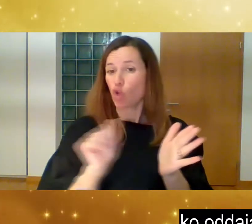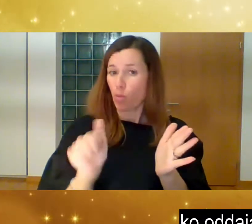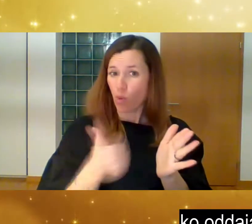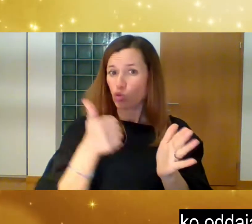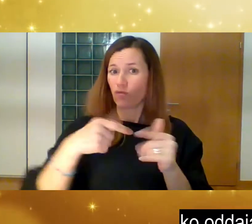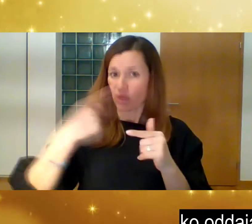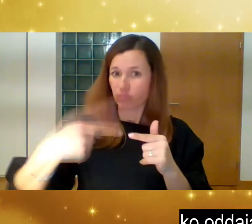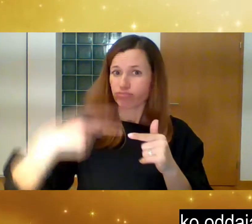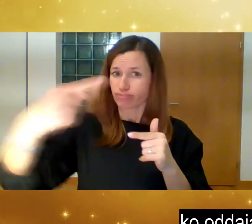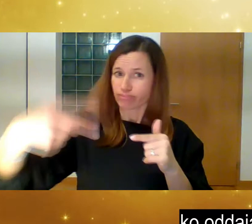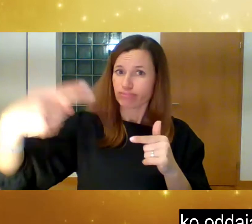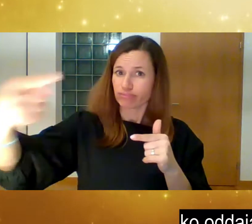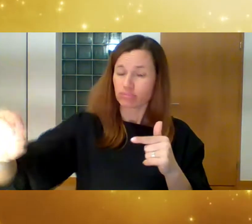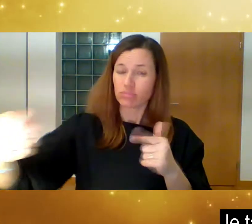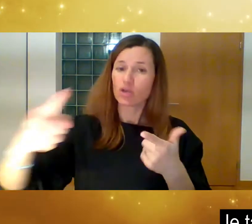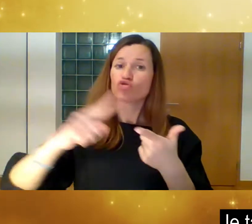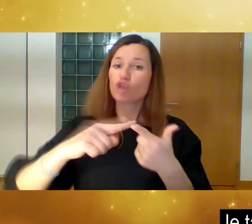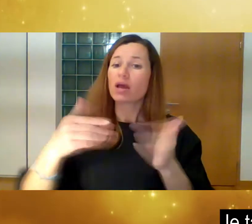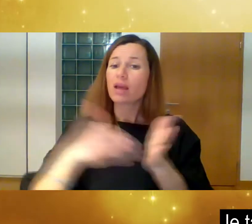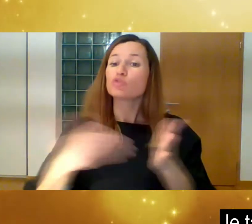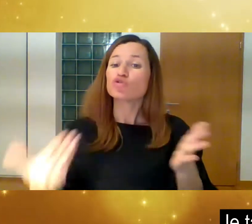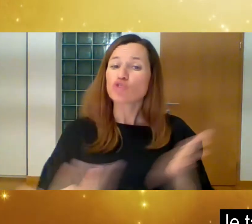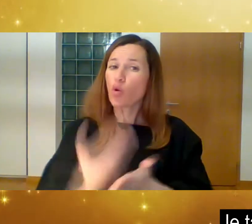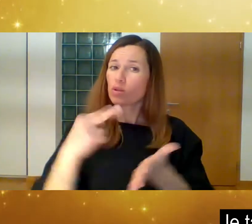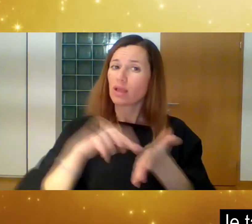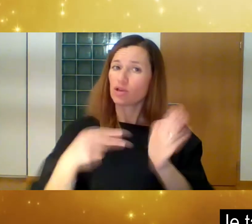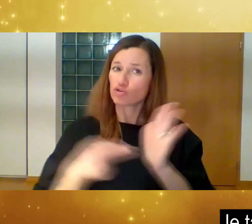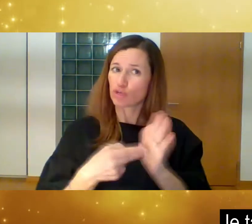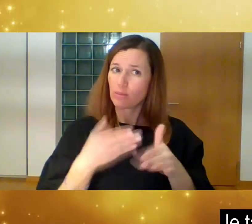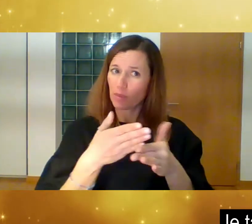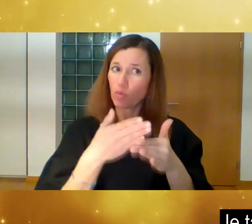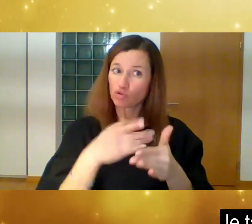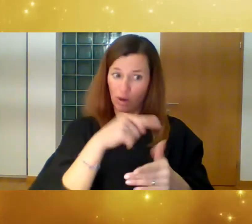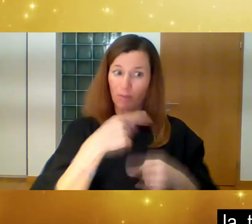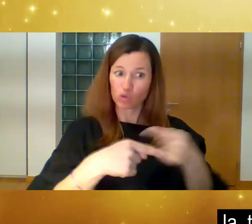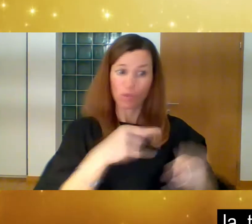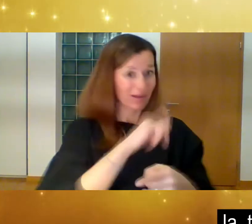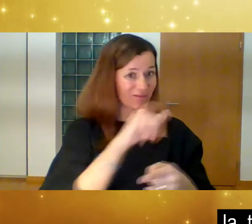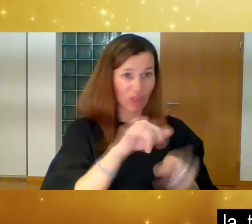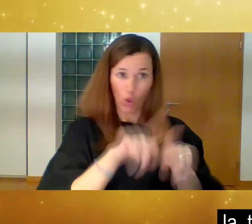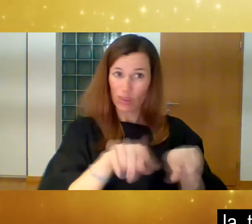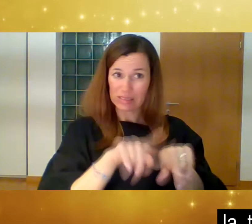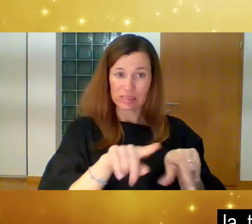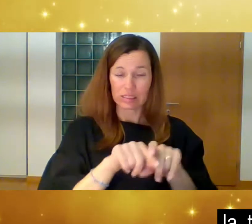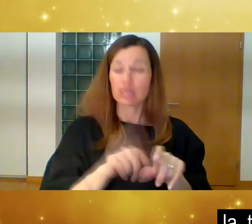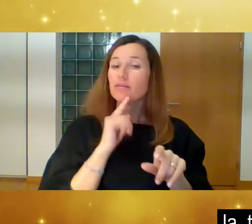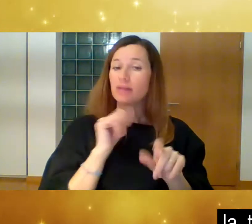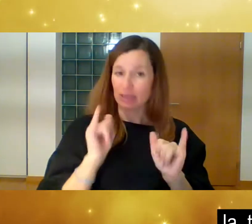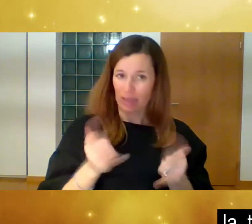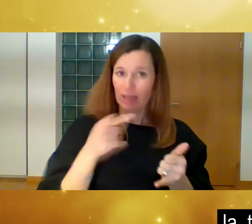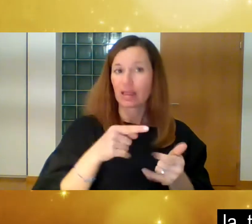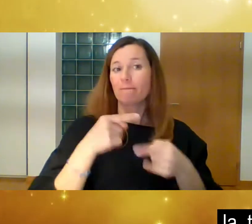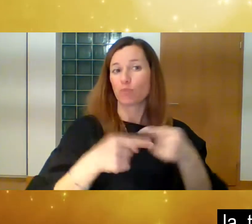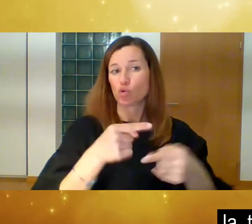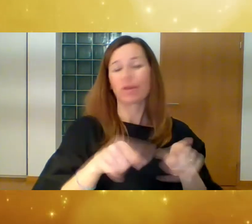želiš nov tehnični pripomoček, je ta postopek vedno isti? Ja, ta postopek je